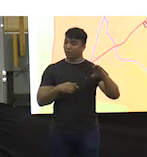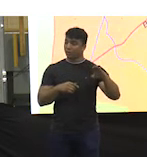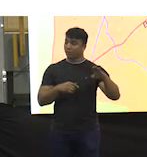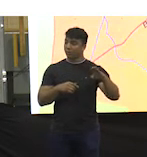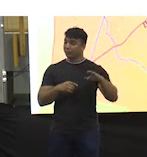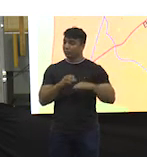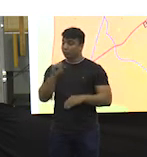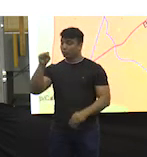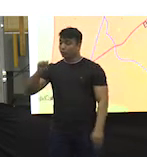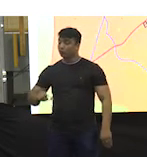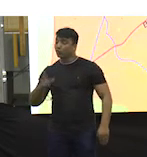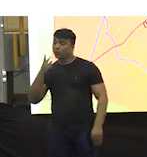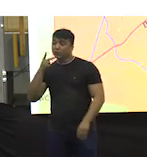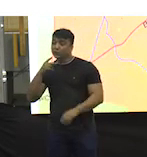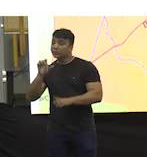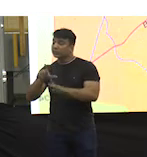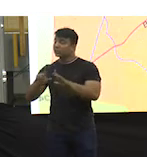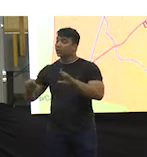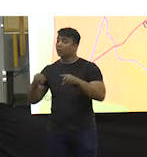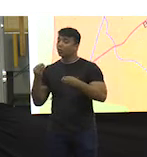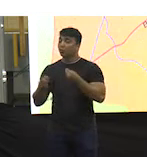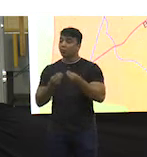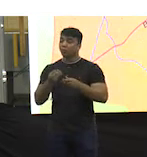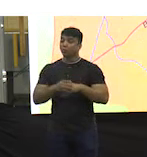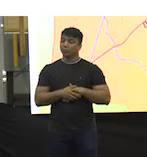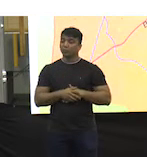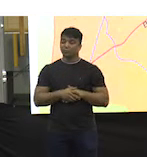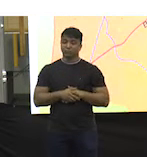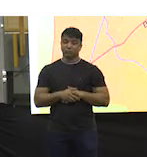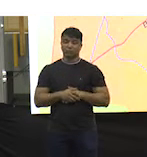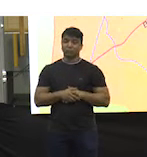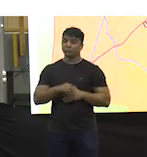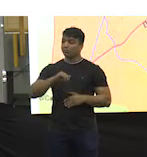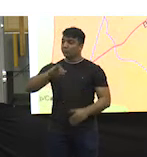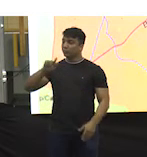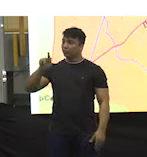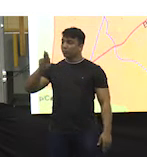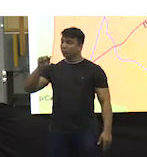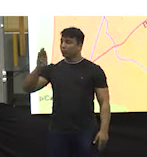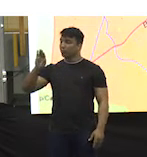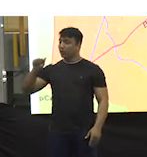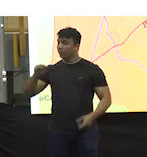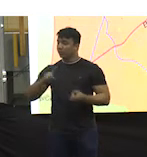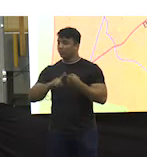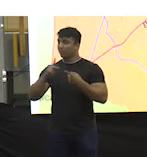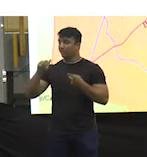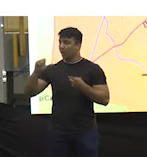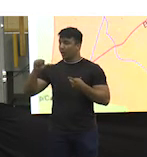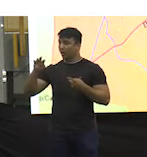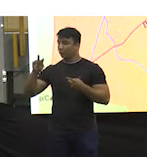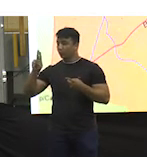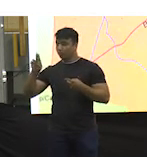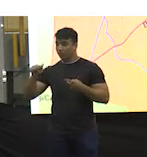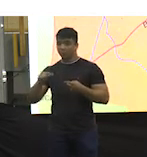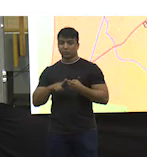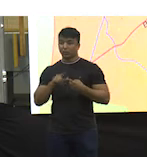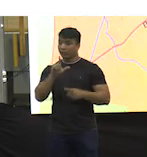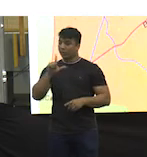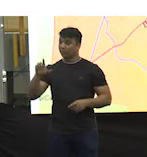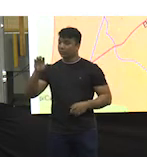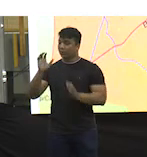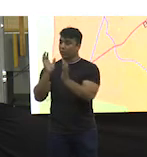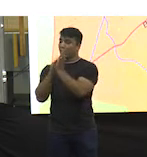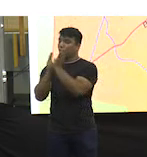A saída sul de Fortaleza, professor, Guaiúba, Pacatuba. A saída leste,